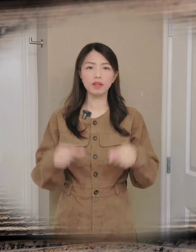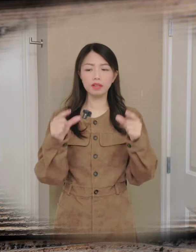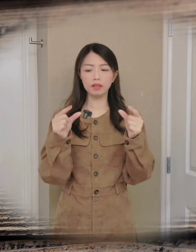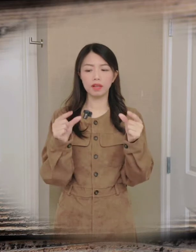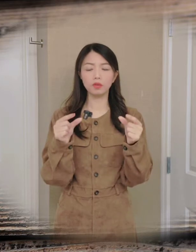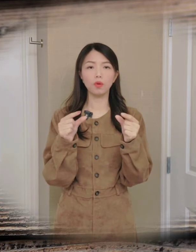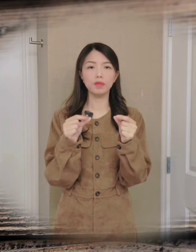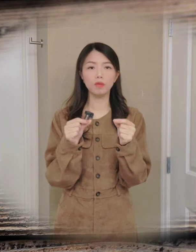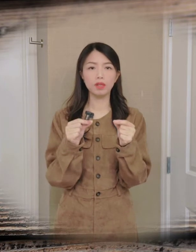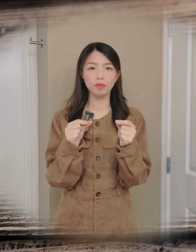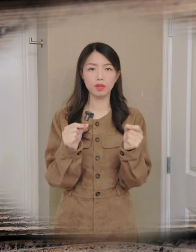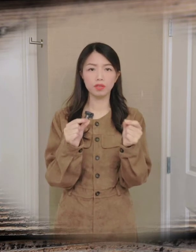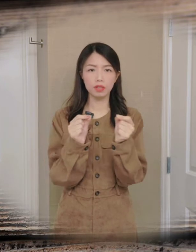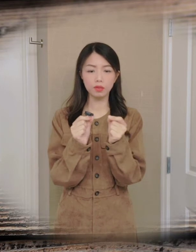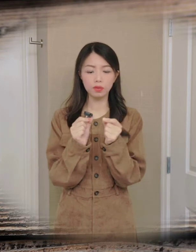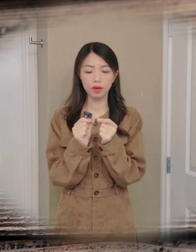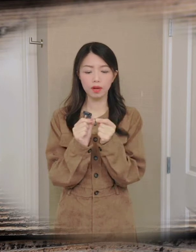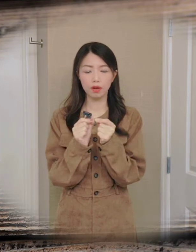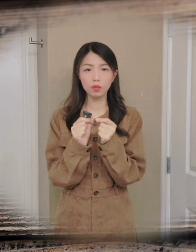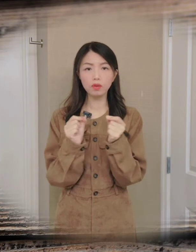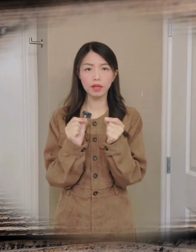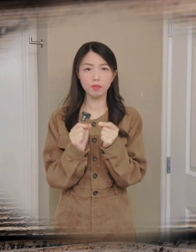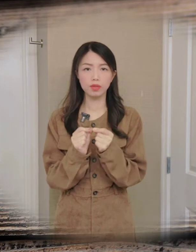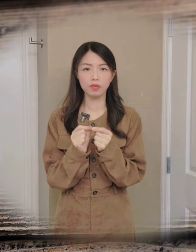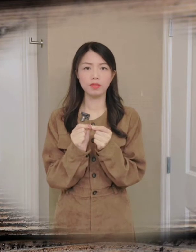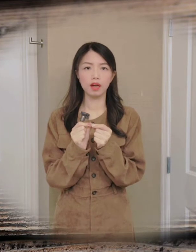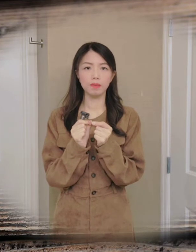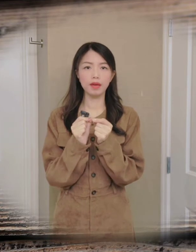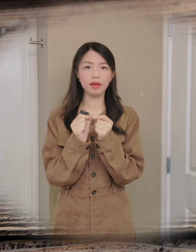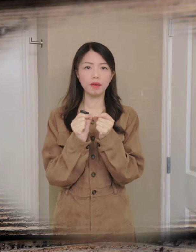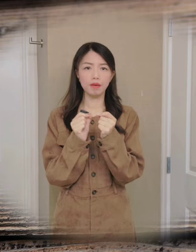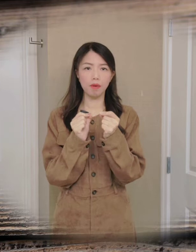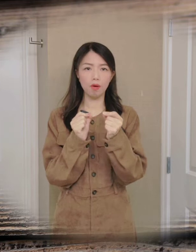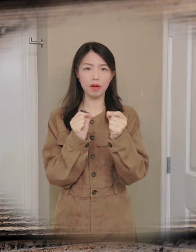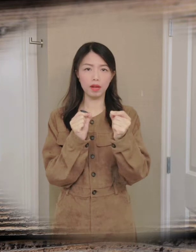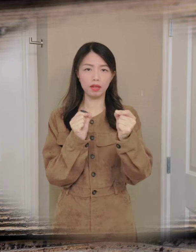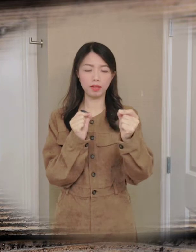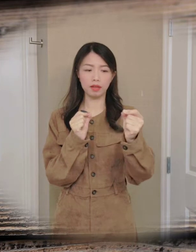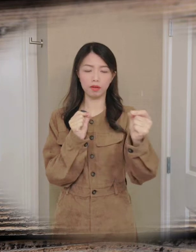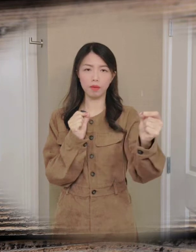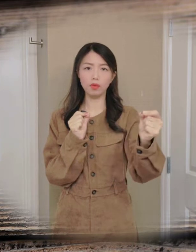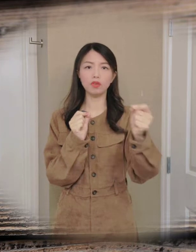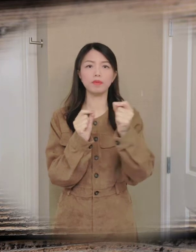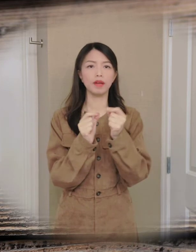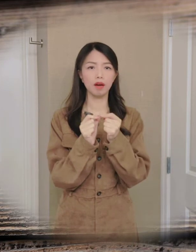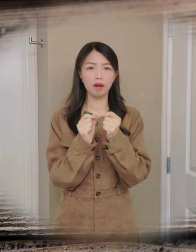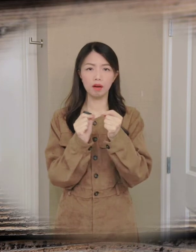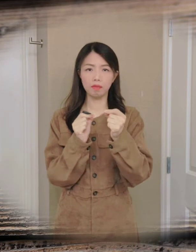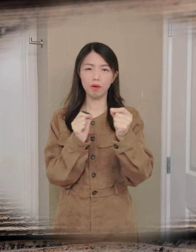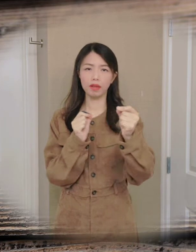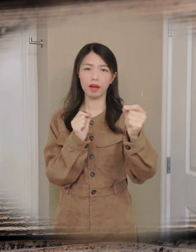뜻의 수어는 양손 엄지검지를 붙여주시고 손끝끼리 붙여주신 다음에 멀리 이렇게 보내주시면